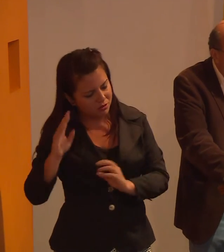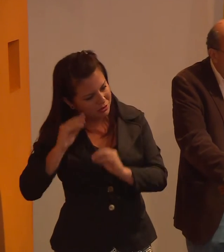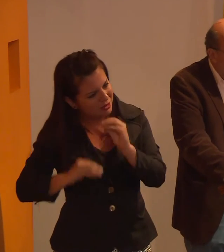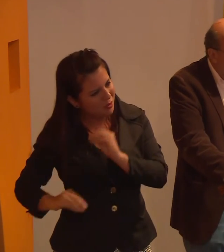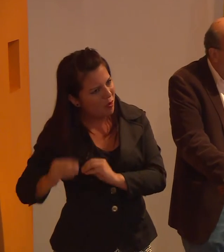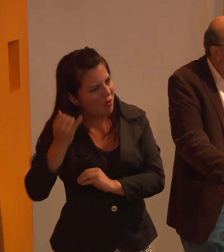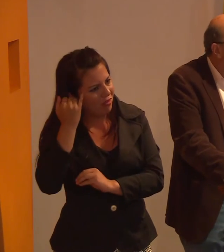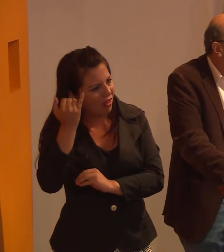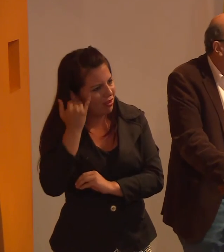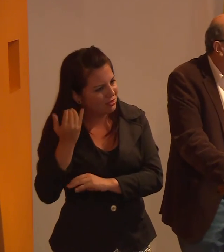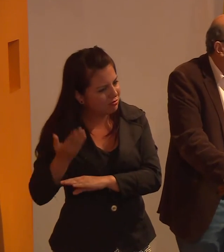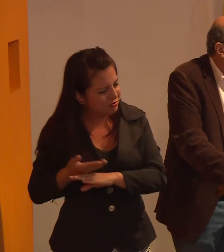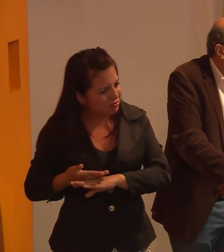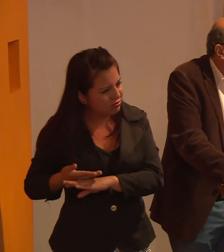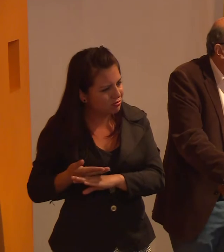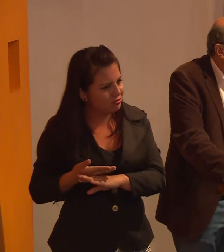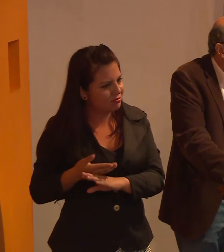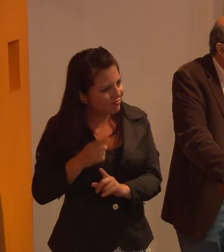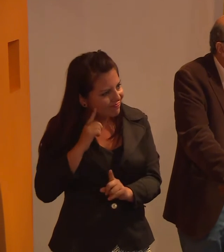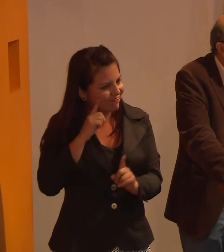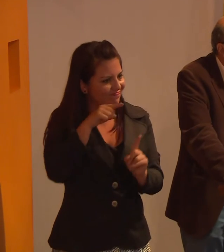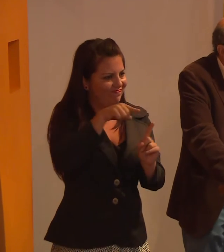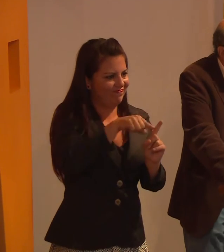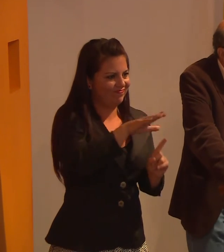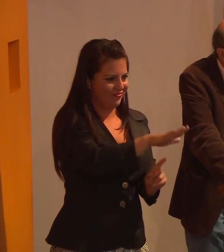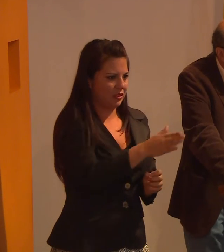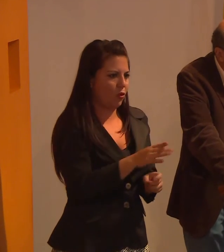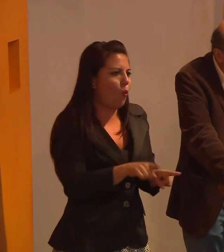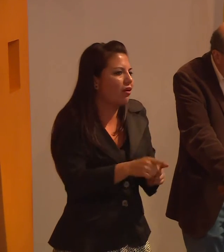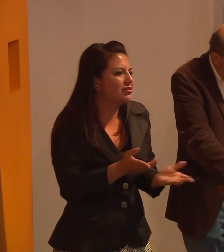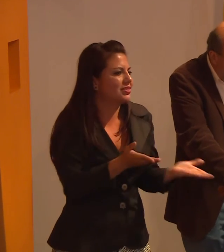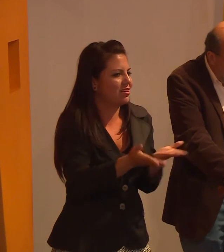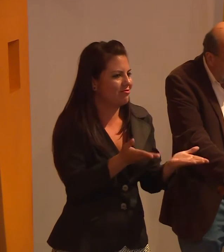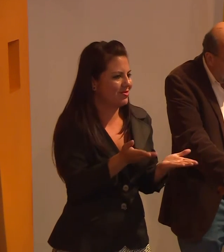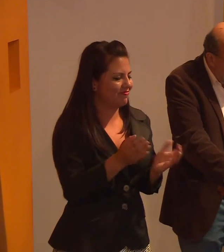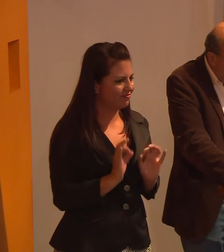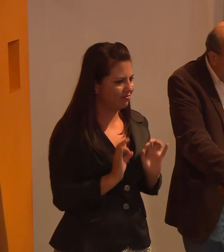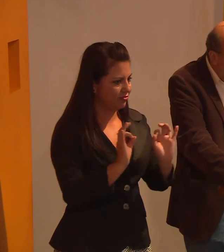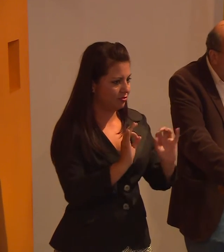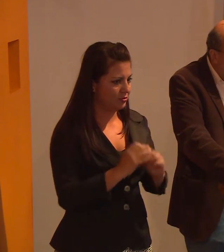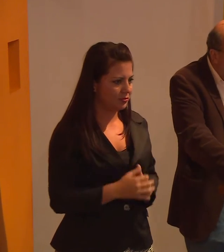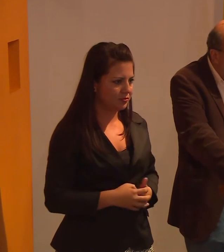mínimas requeridas para servir lo mejor posible.